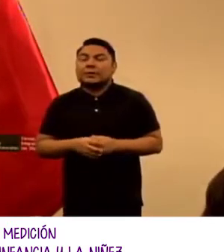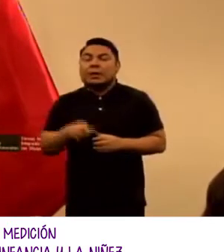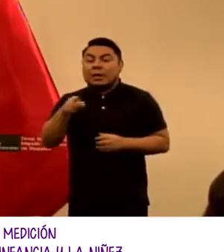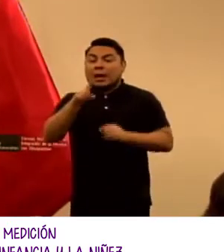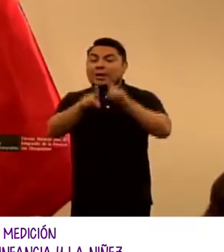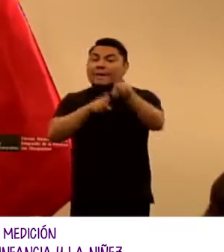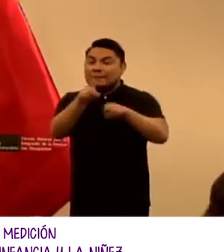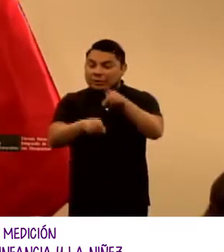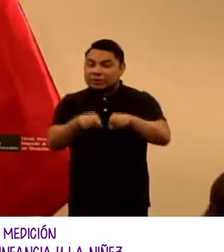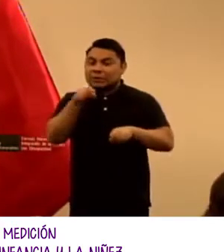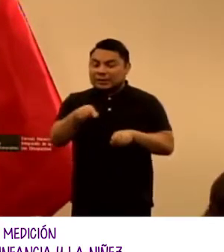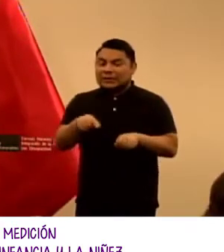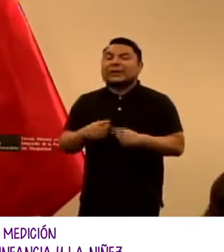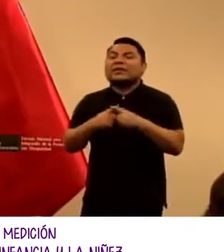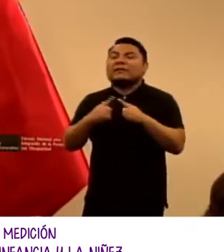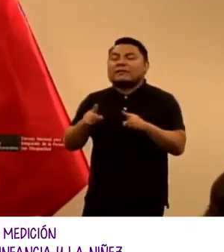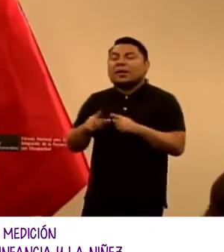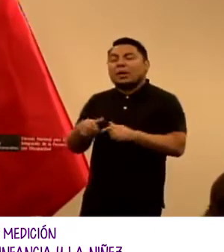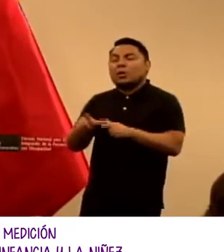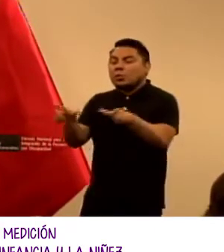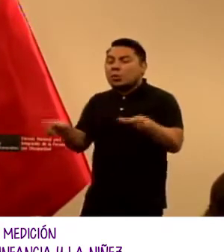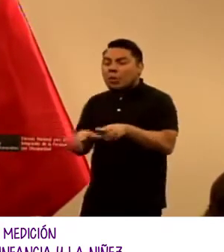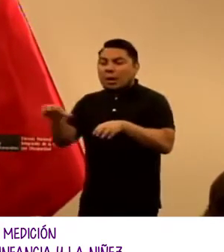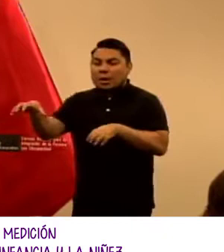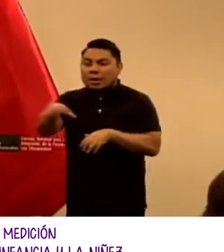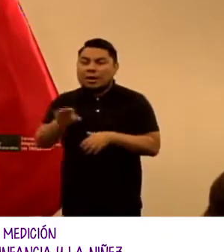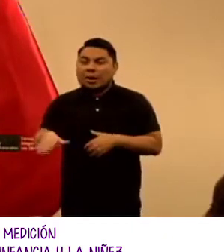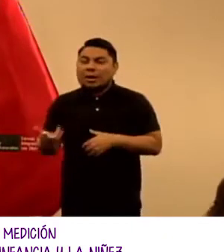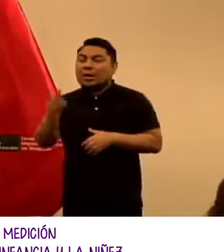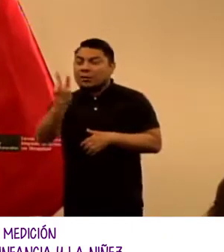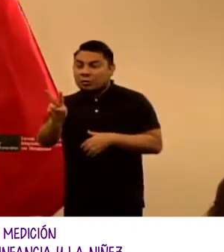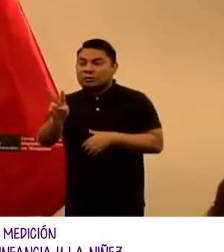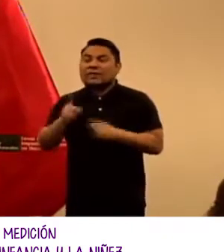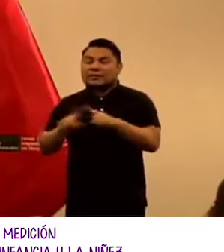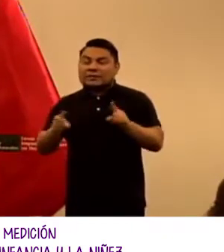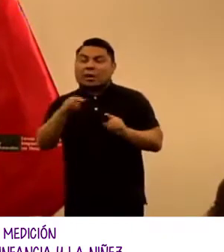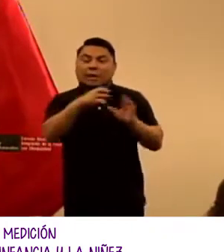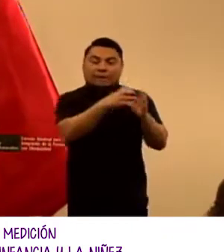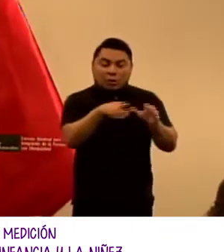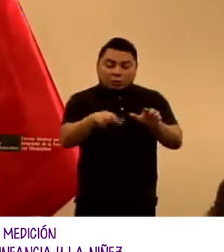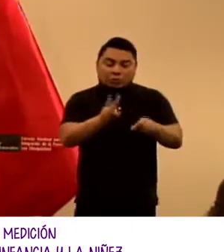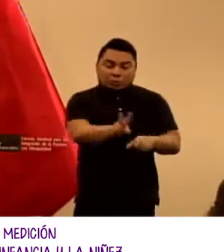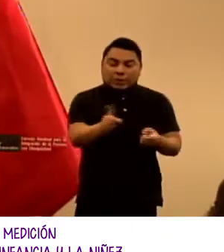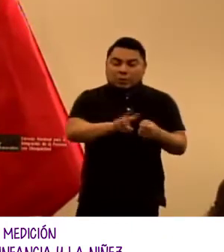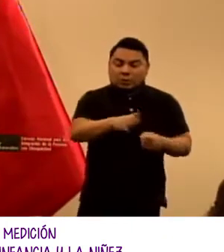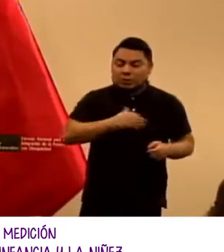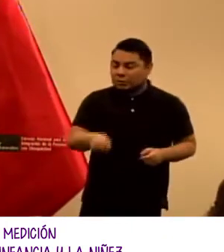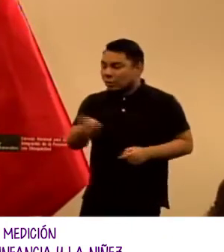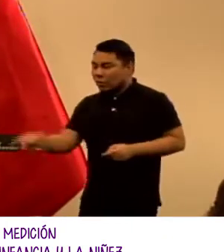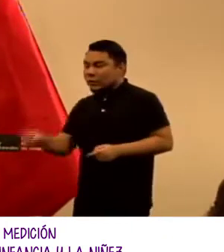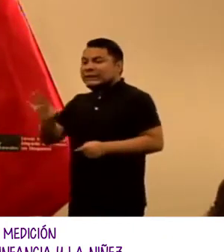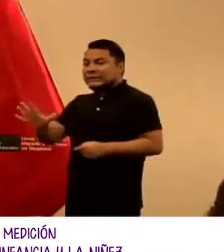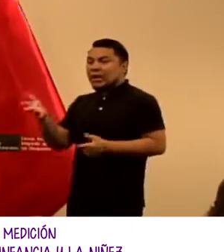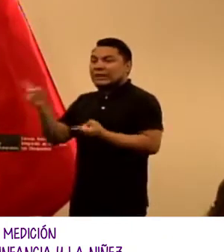las preguntas se refieren a diferentes ámbitos funcionales. Hay 2 diferentes módulos, uno para niños de 2 a 4 años y otro de 5